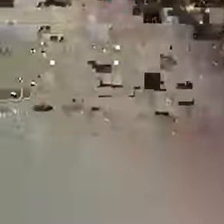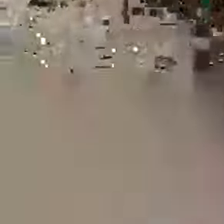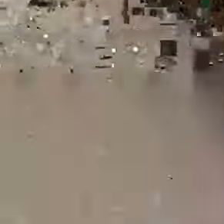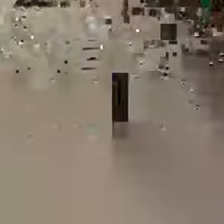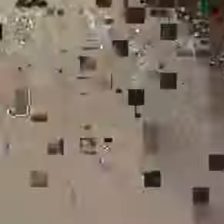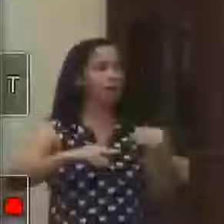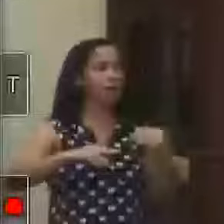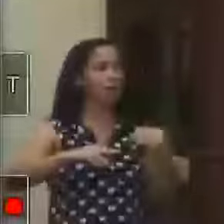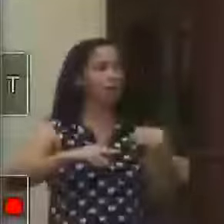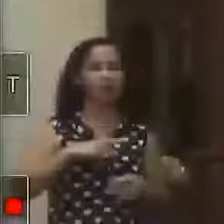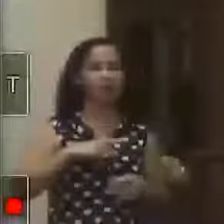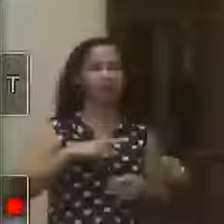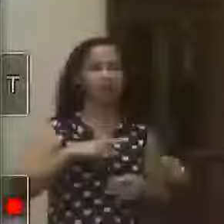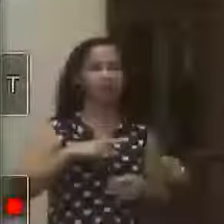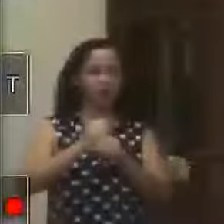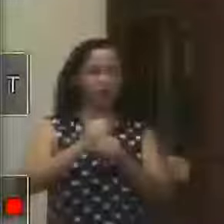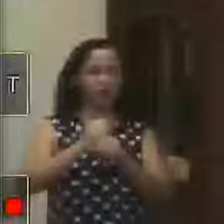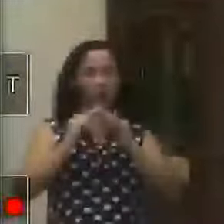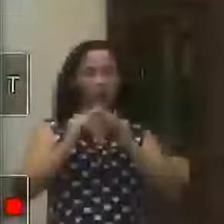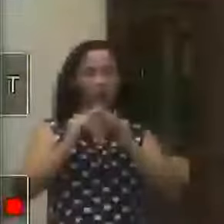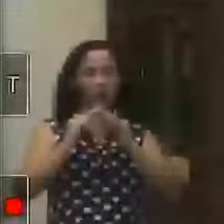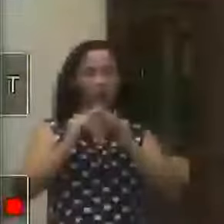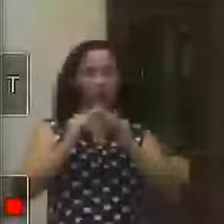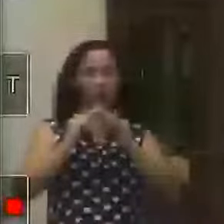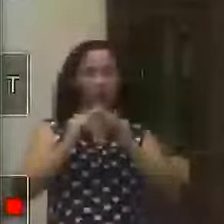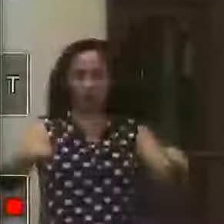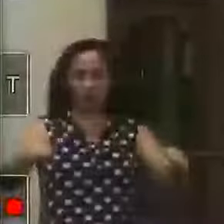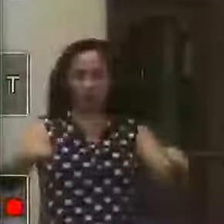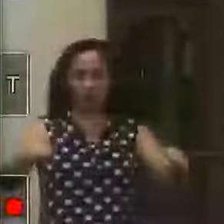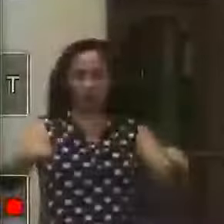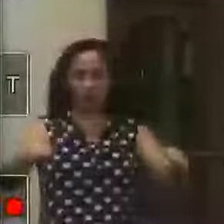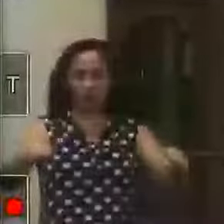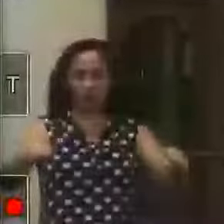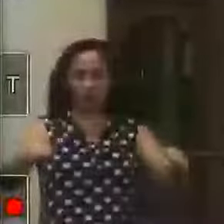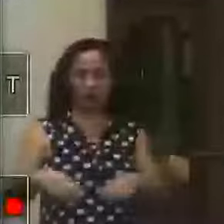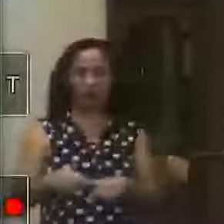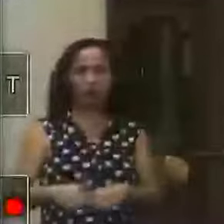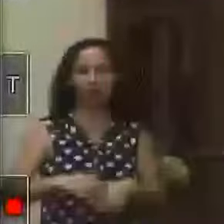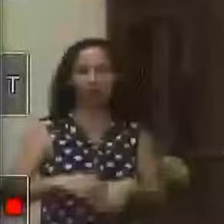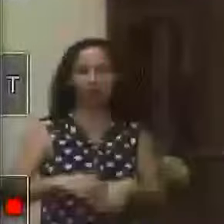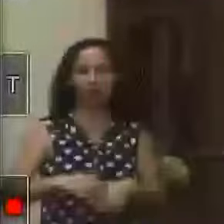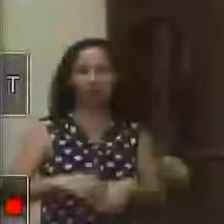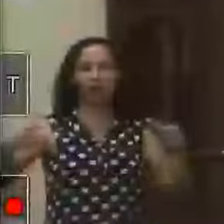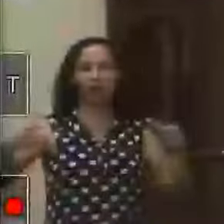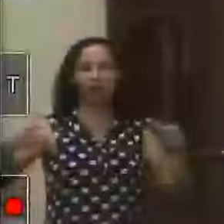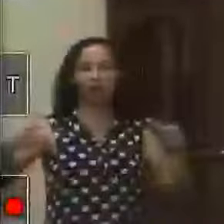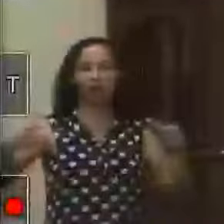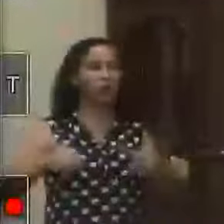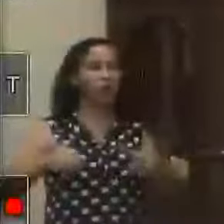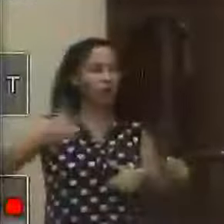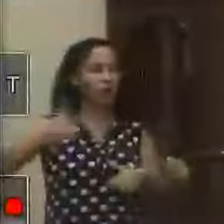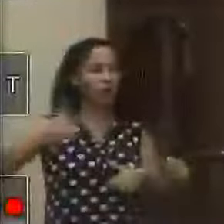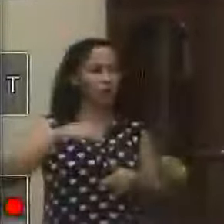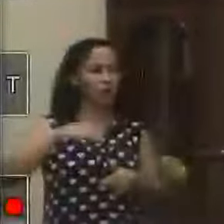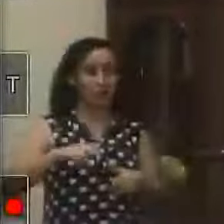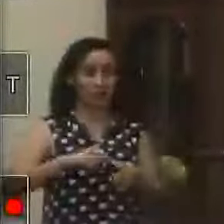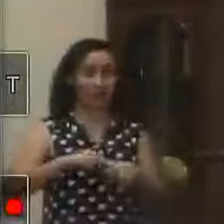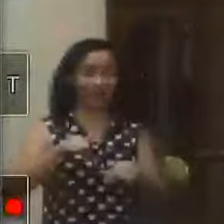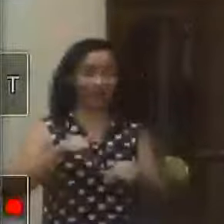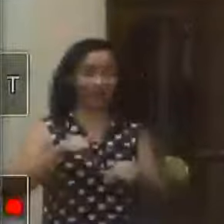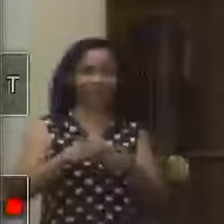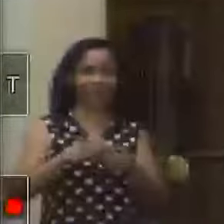tem sempre uma obra lá, tá? As pessoas comprando terreno lá, e as coisas estão melhorando, é um bairro que mais vai crescer dentro da nossa cidade,